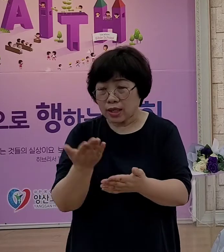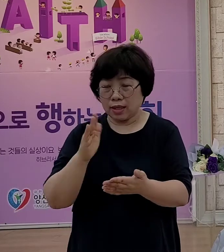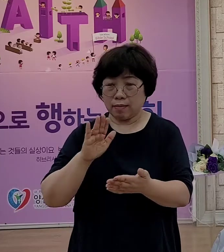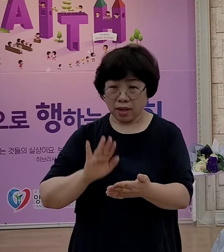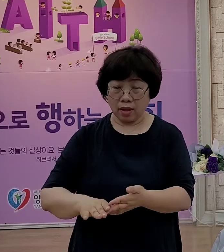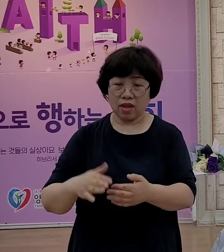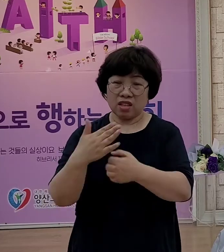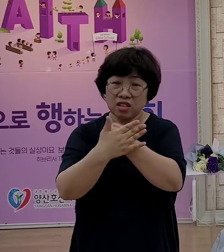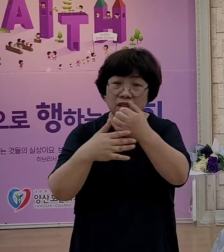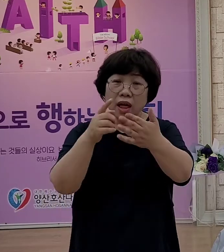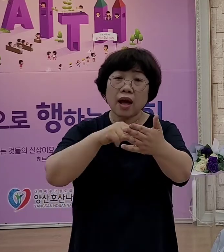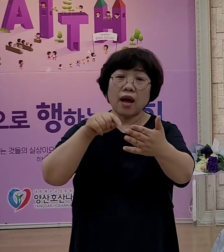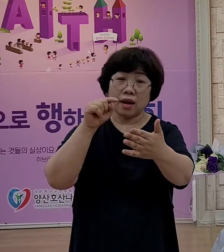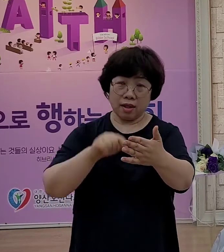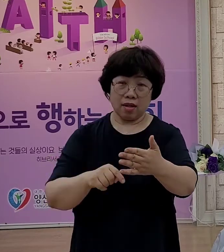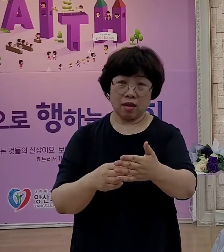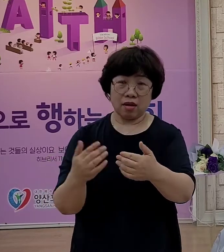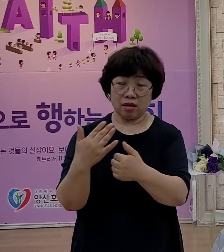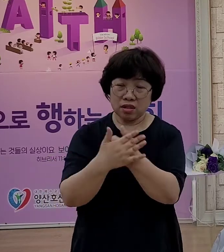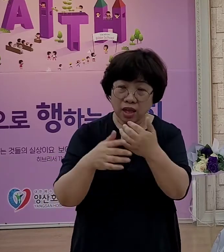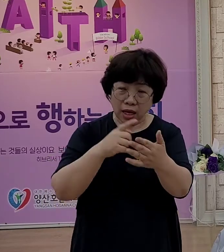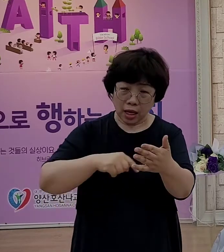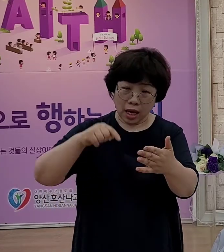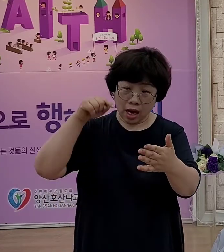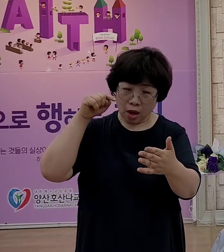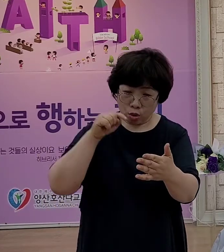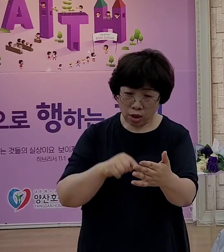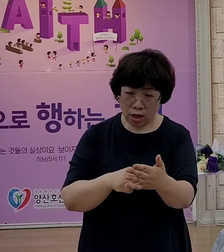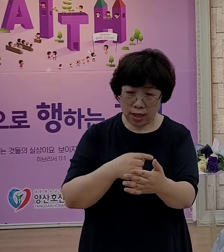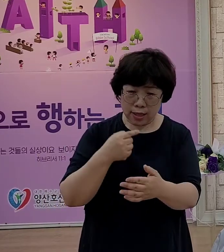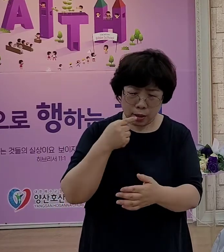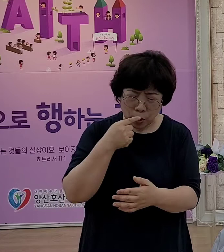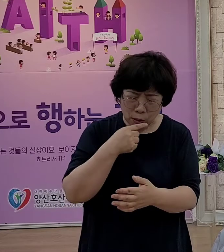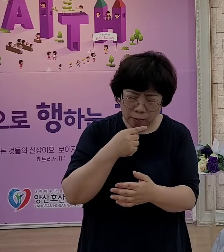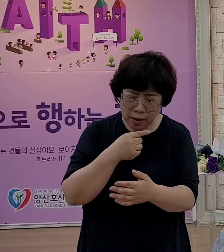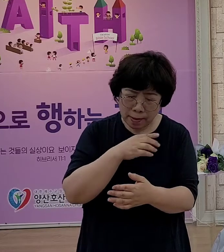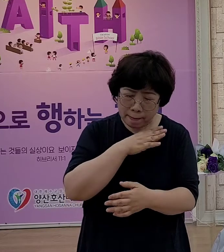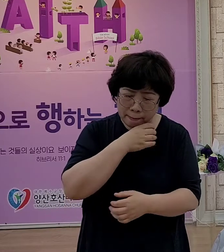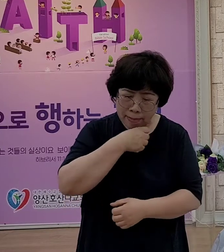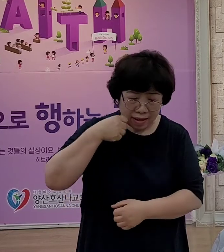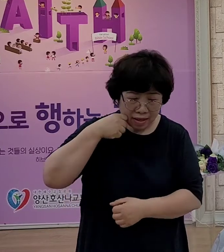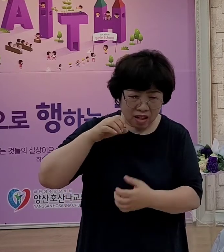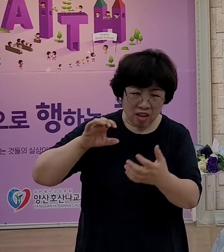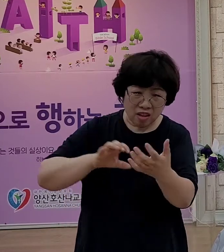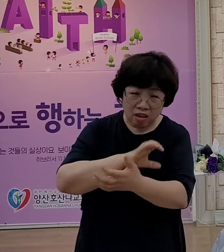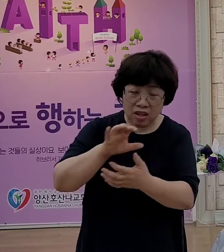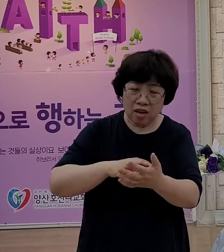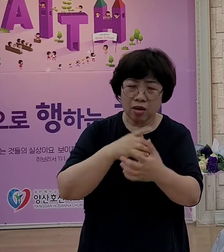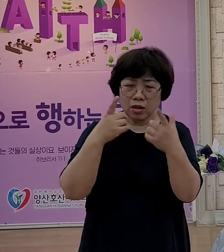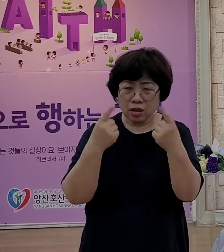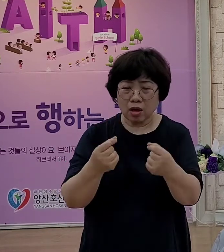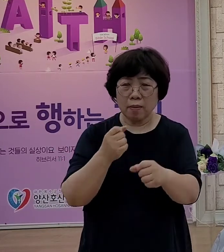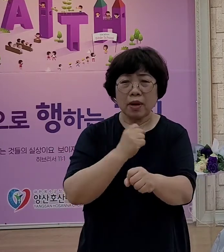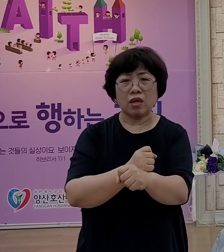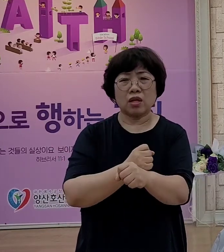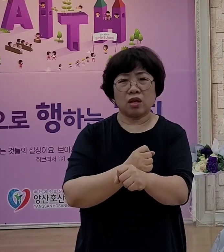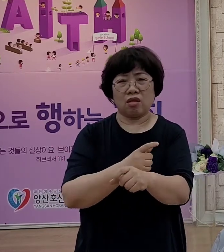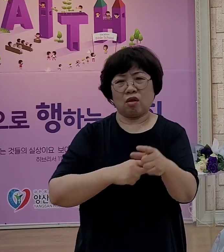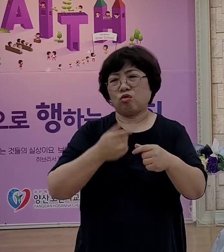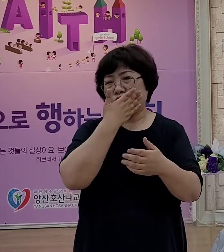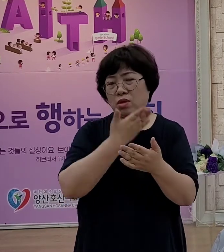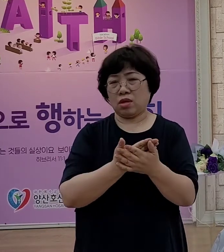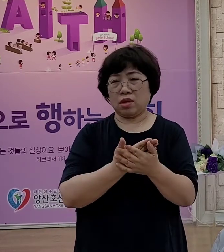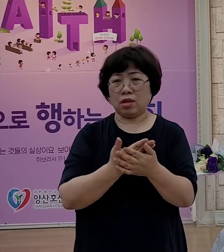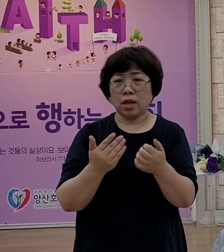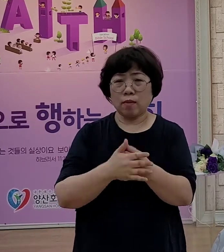안에서. 은혜 가운데서 소금으로 맛을 낸 것 같지 않아요? 결국 은혜가 더 중요해요.